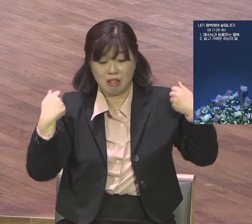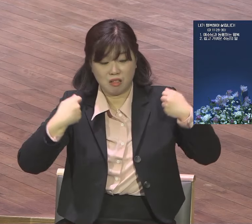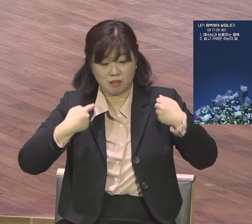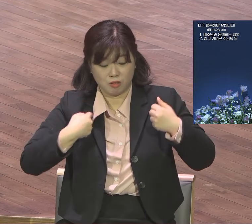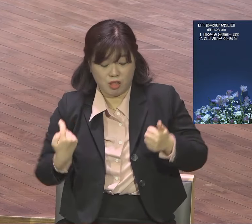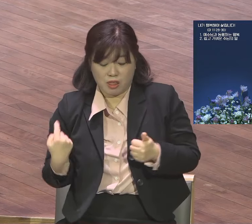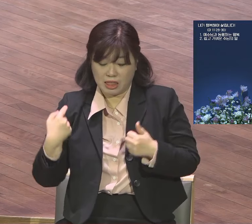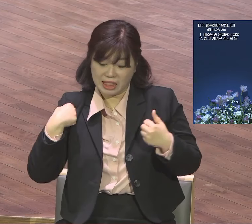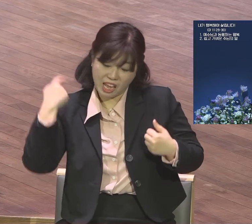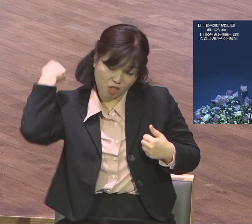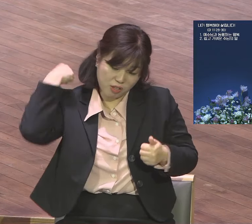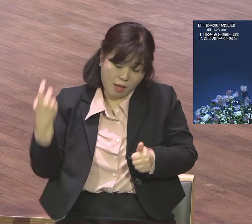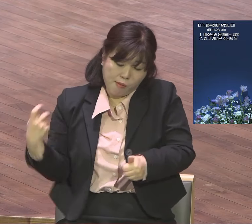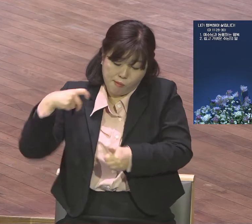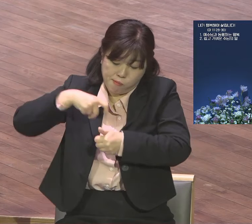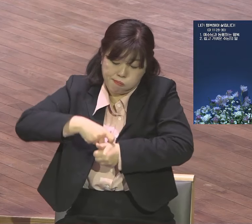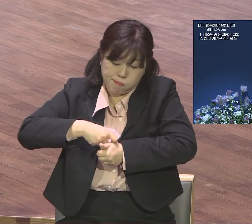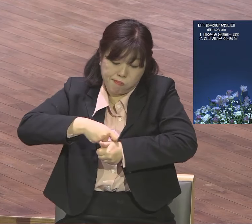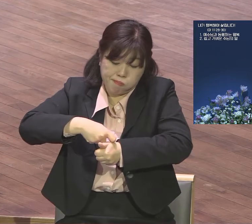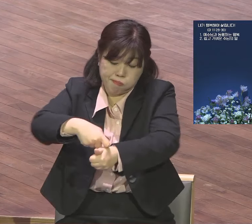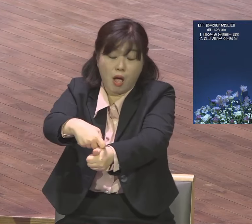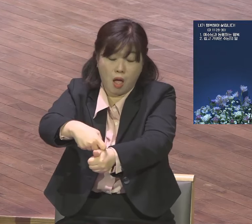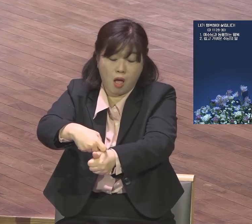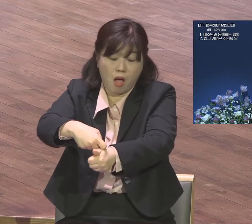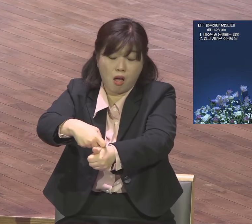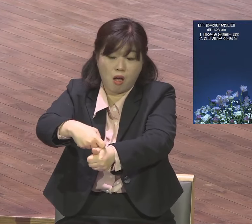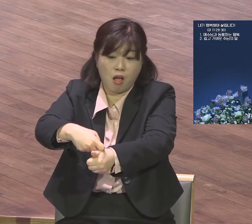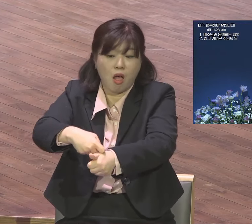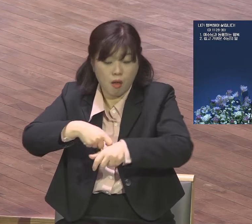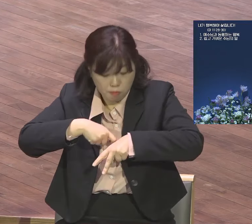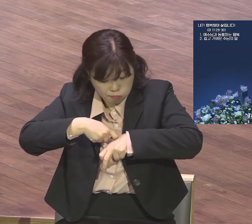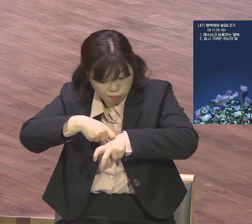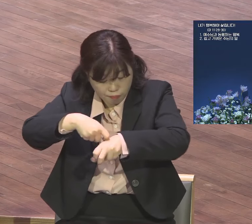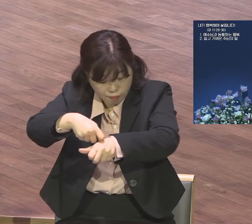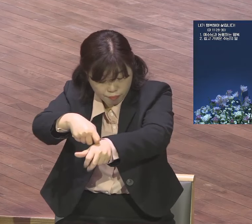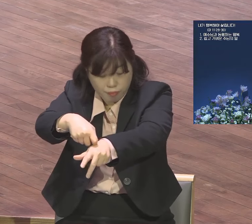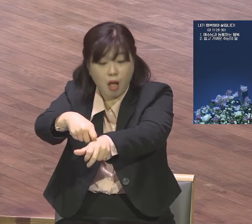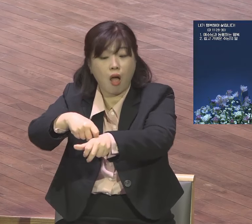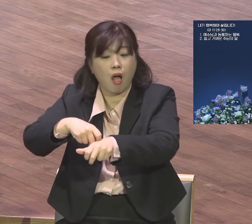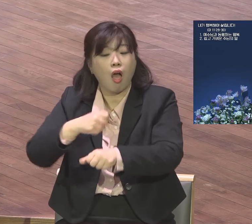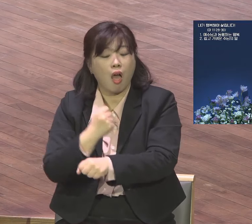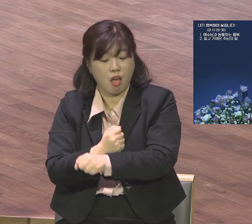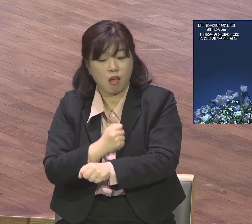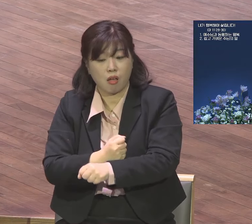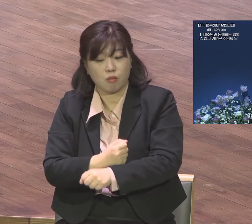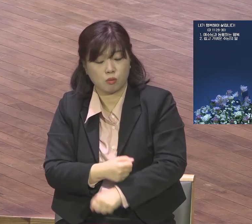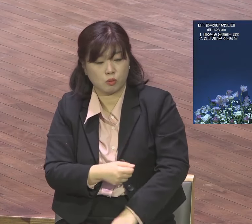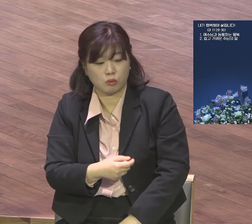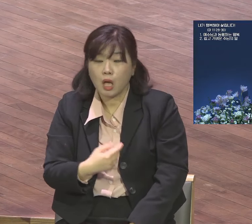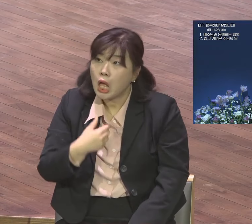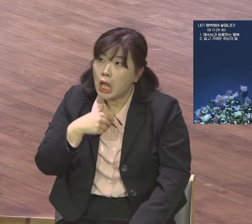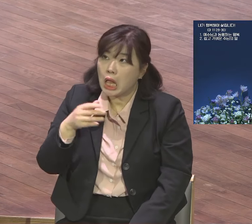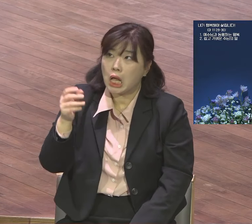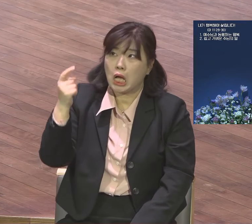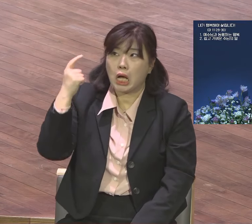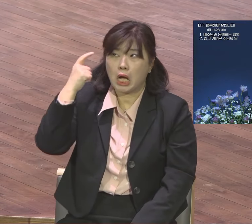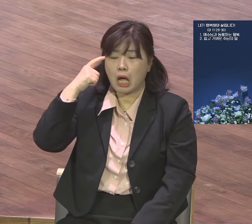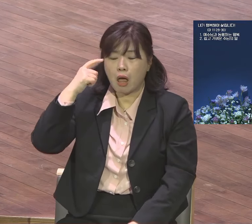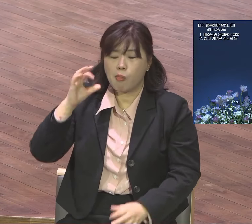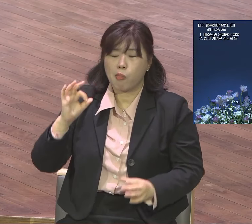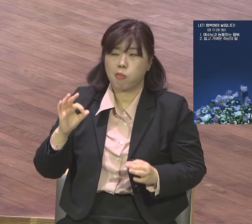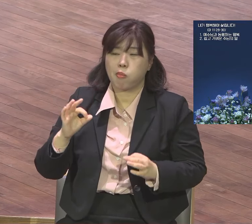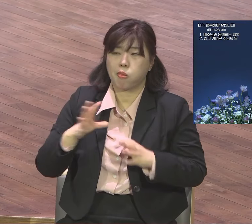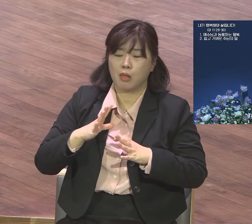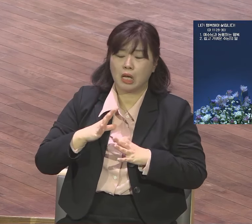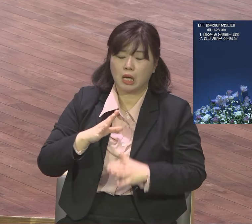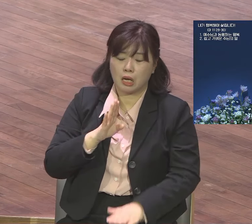바랍니다. 예수님은 우리에게 확실하게 약속하셨습니다. 볼지어다 내가 세상 끝날까지 너희와 항상